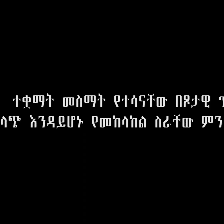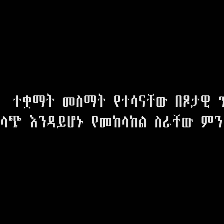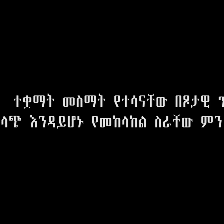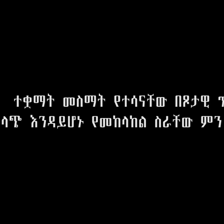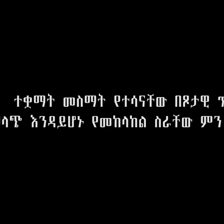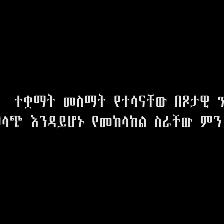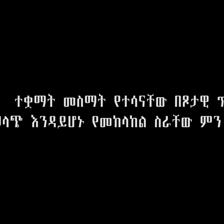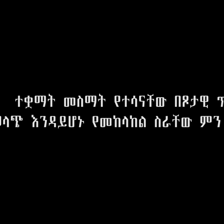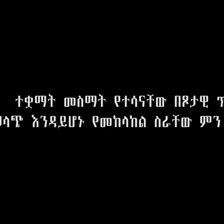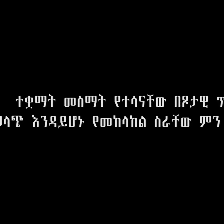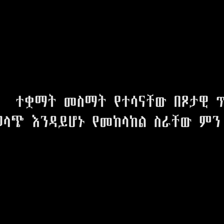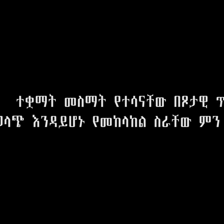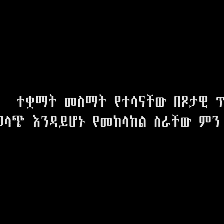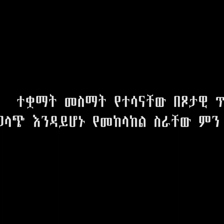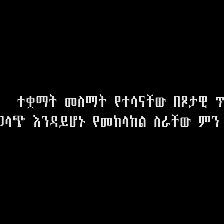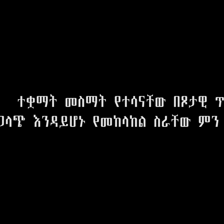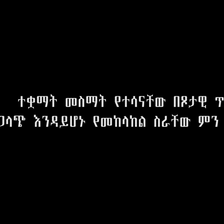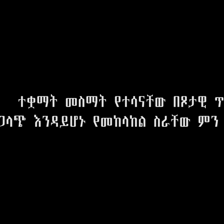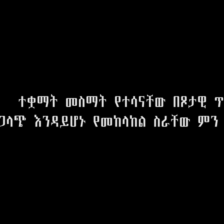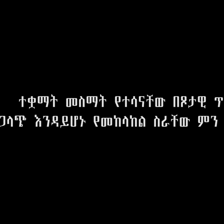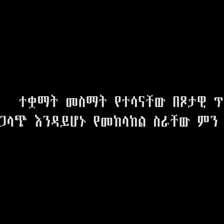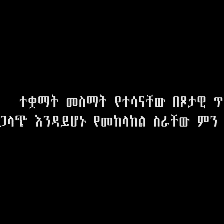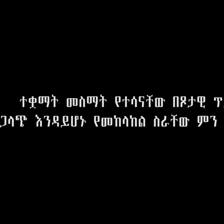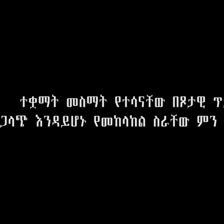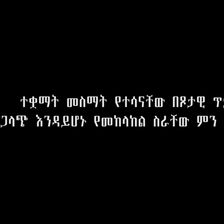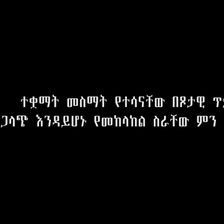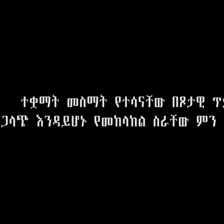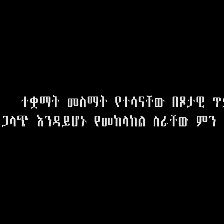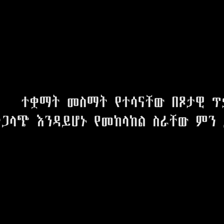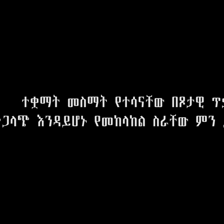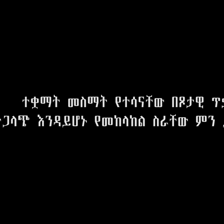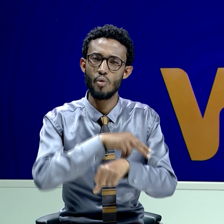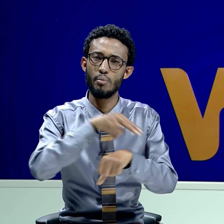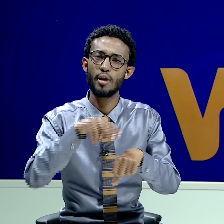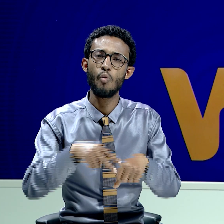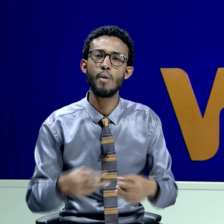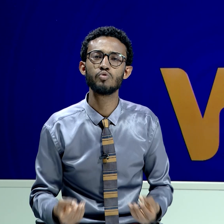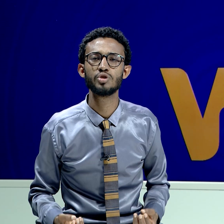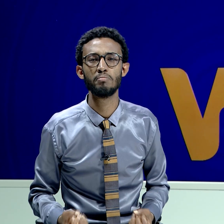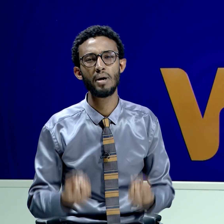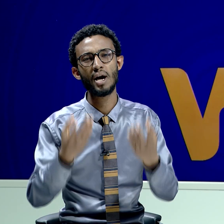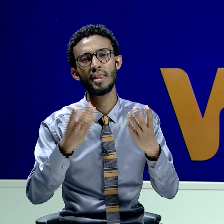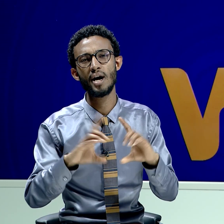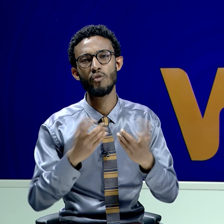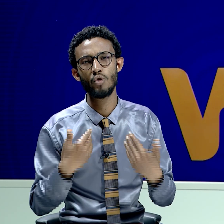በ በተቋማት ውስጥ በርካታ ክፍሎች